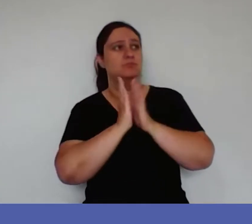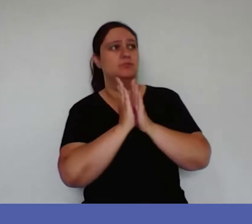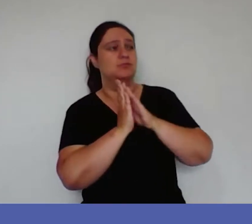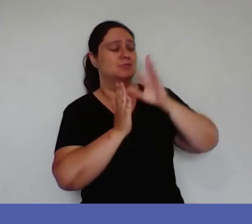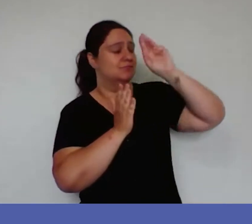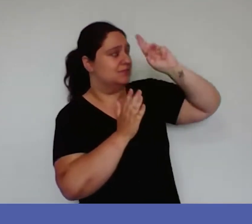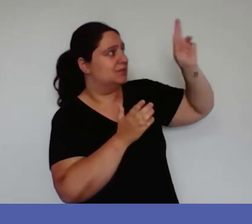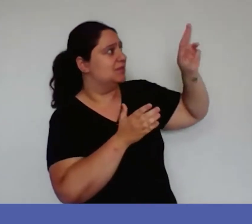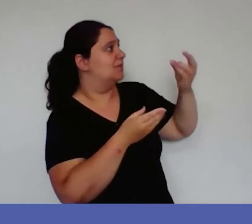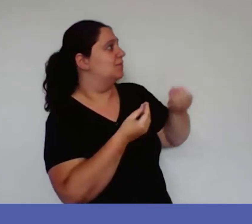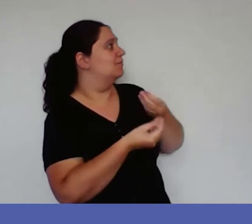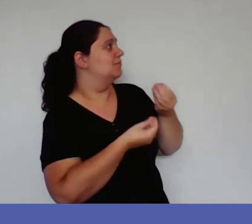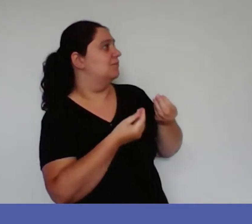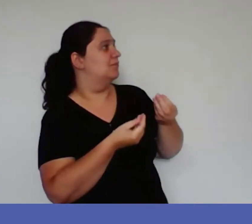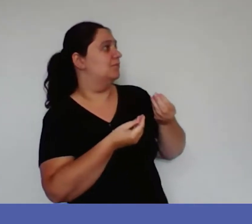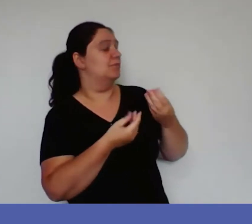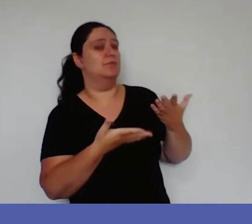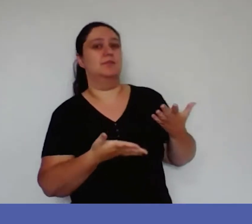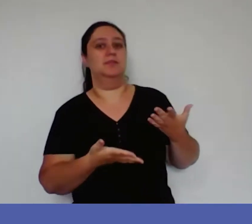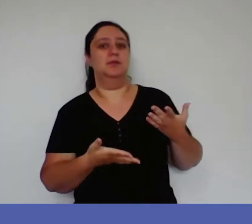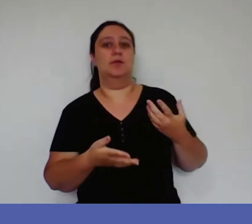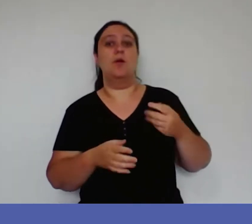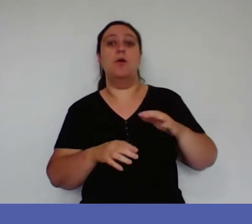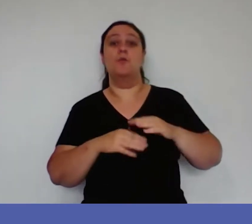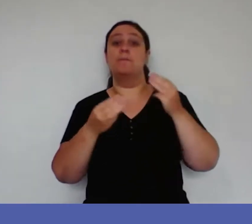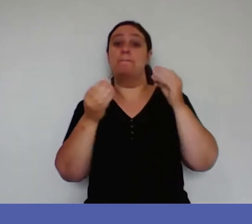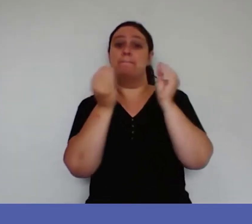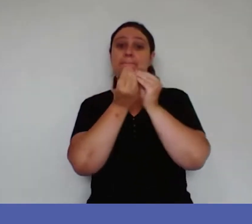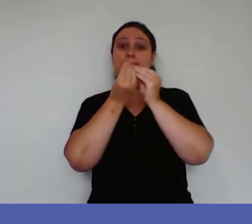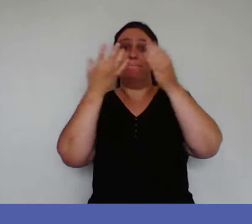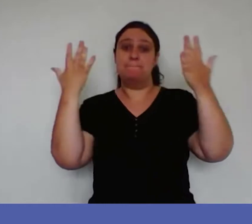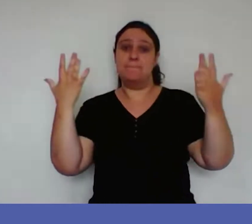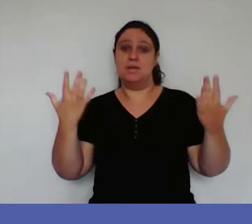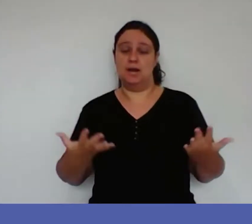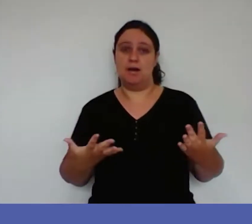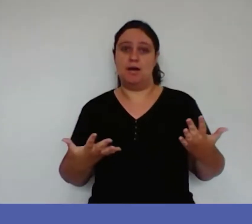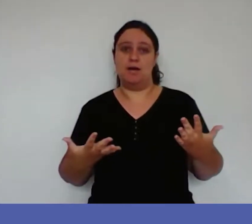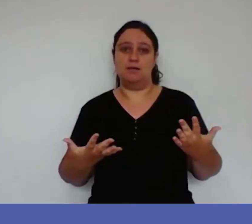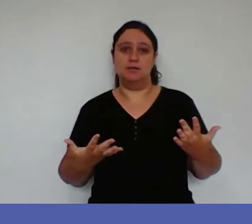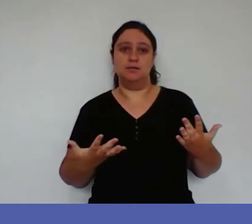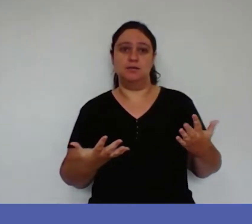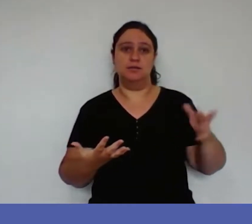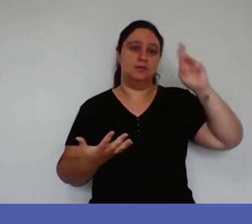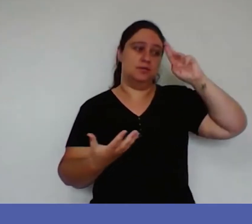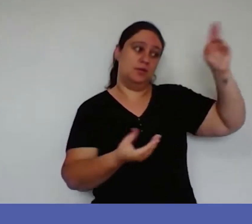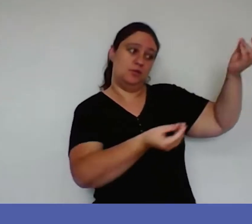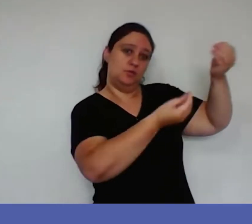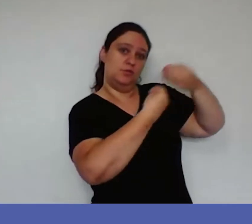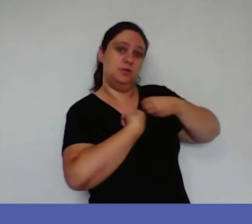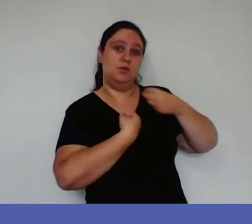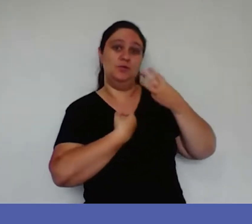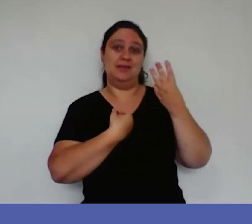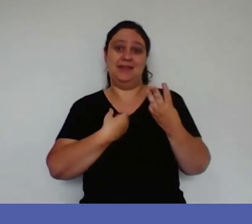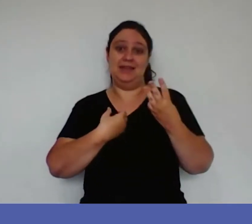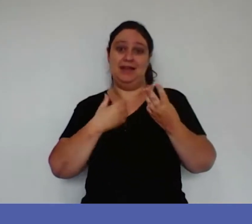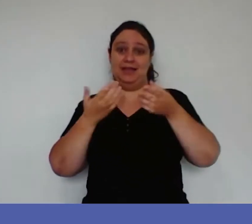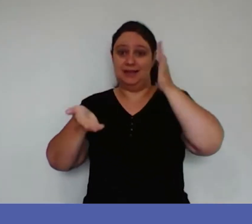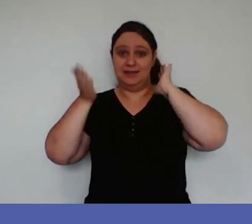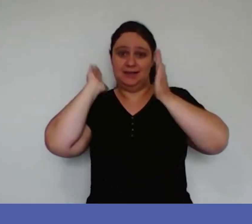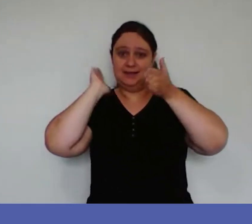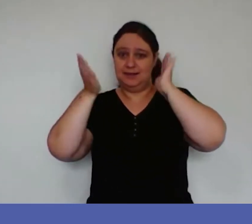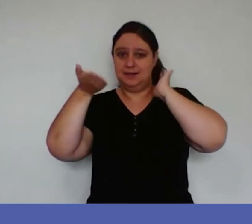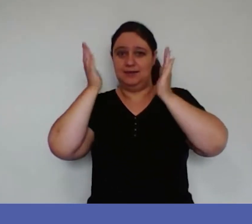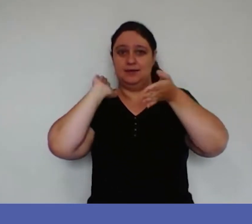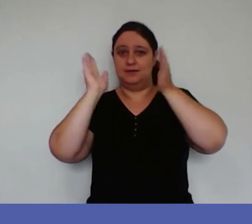um milagre, o Senhor simplesmente nos deu 3 carretas. 3 carretas,